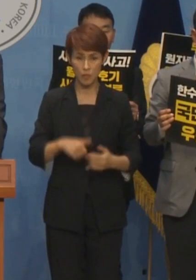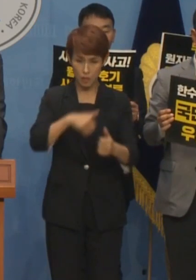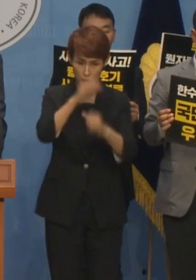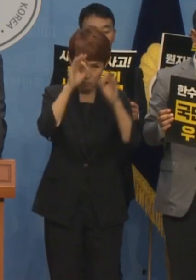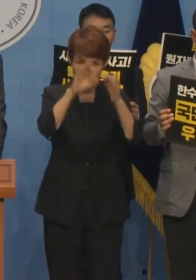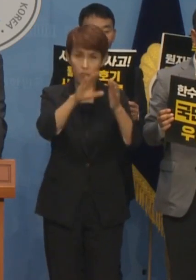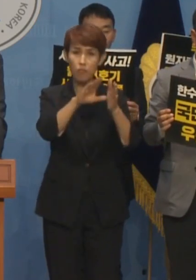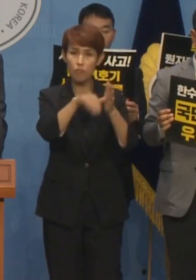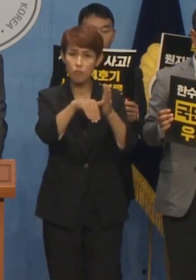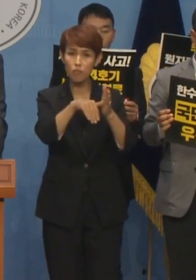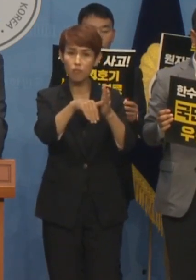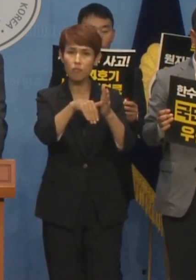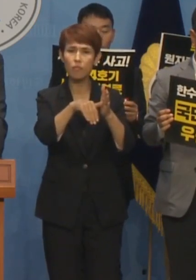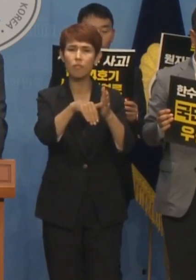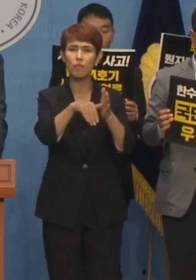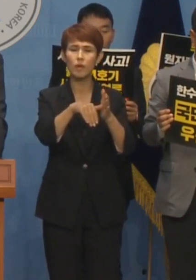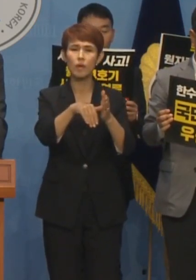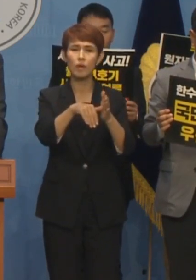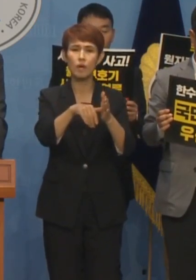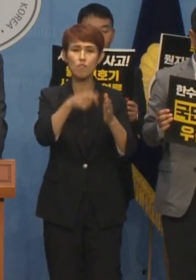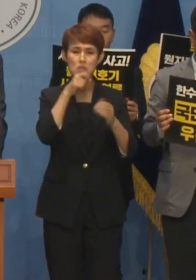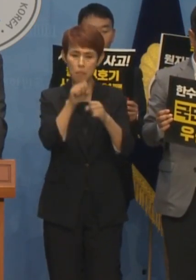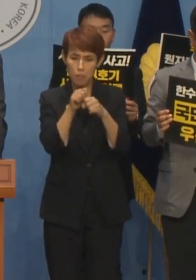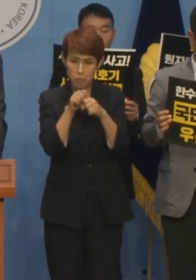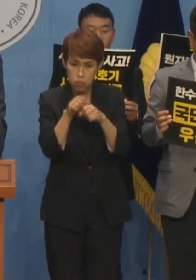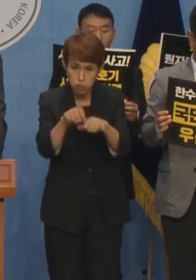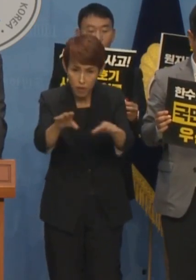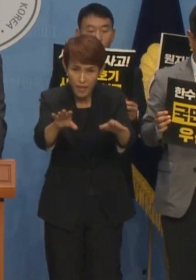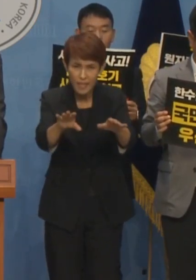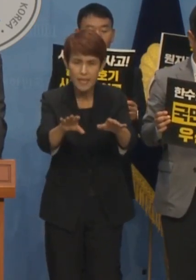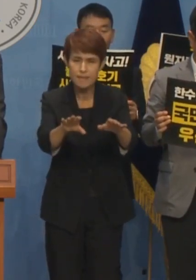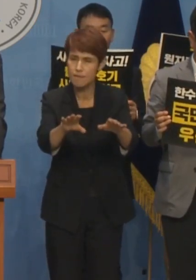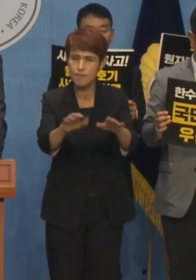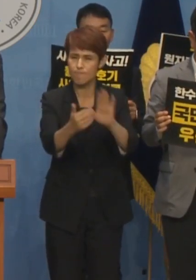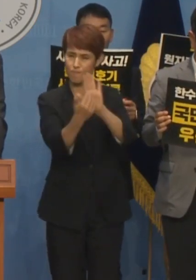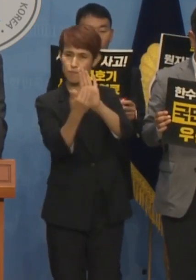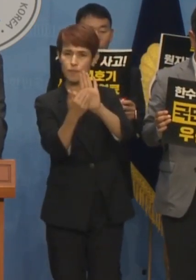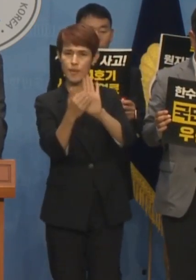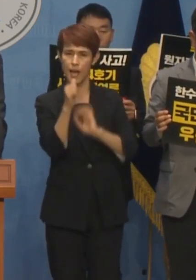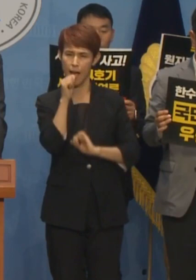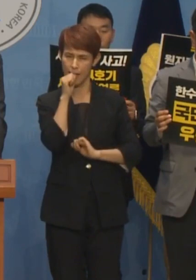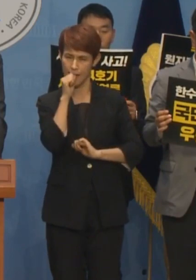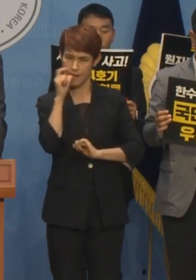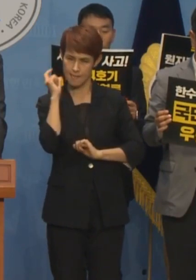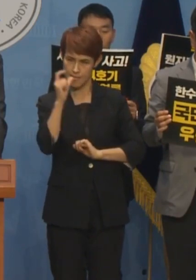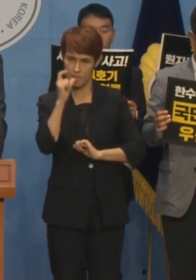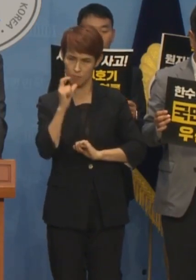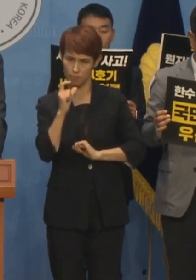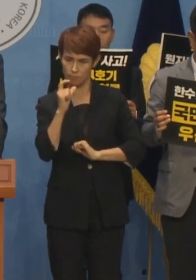보면 보다 누설 신뢰성이 높은 스테인리스 철판으로 방수막을